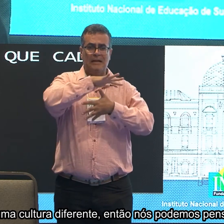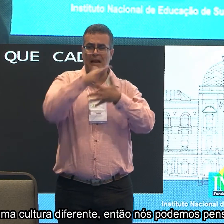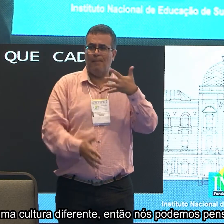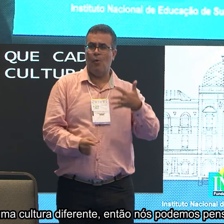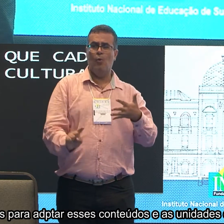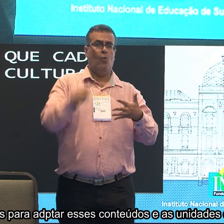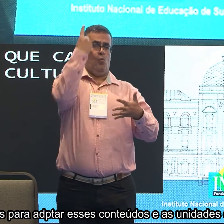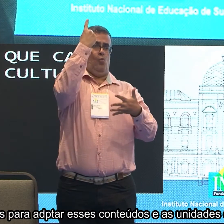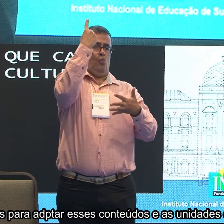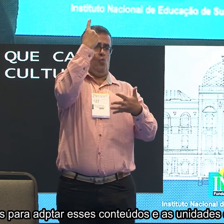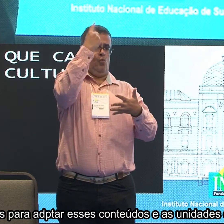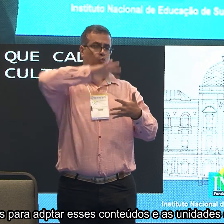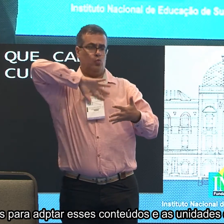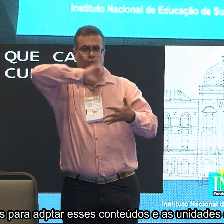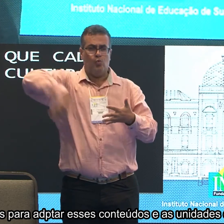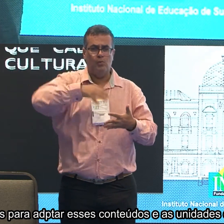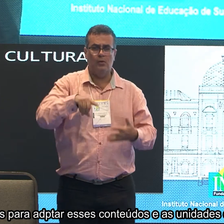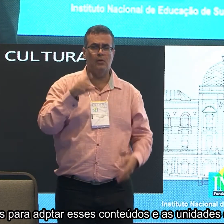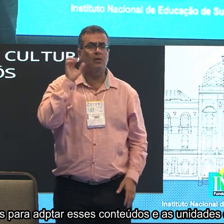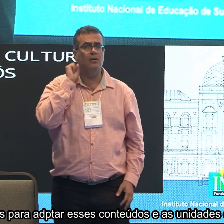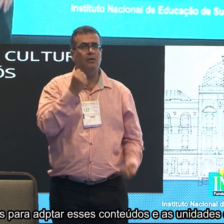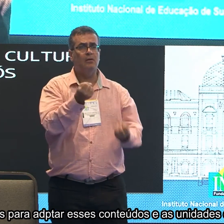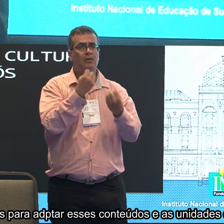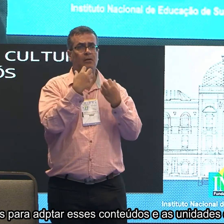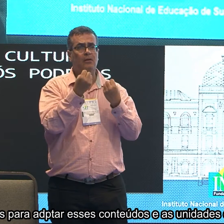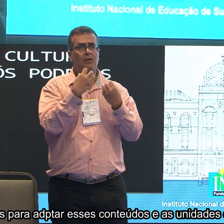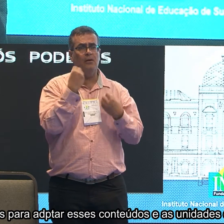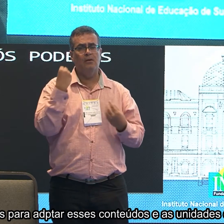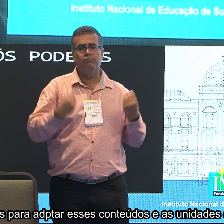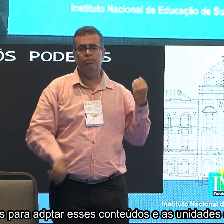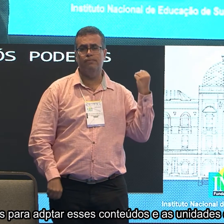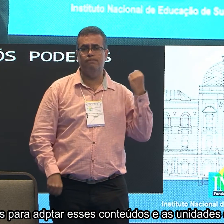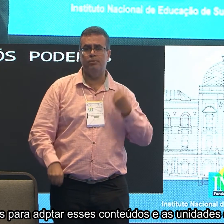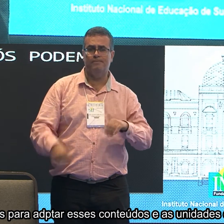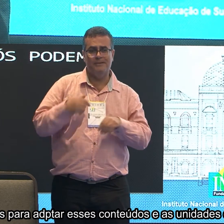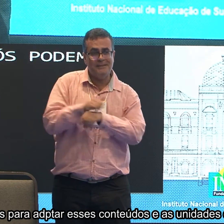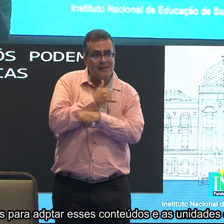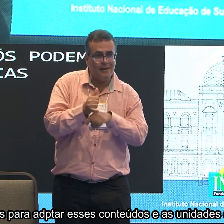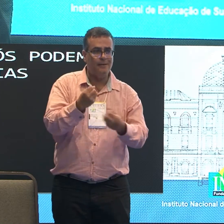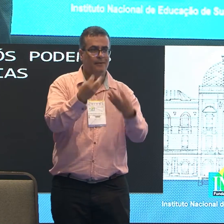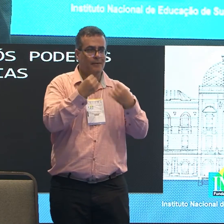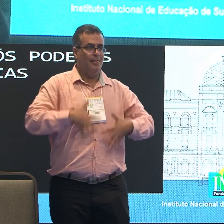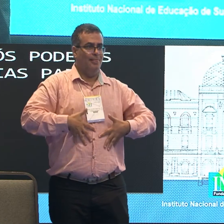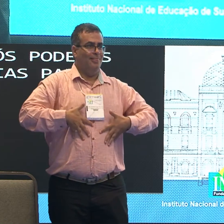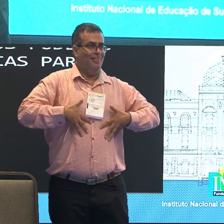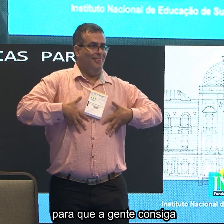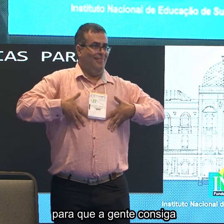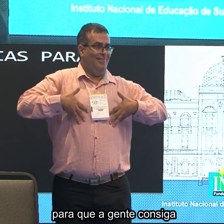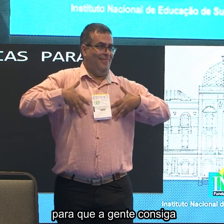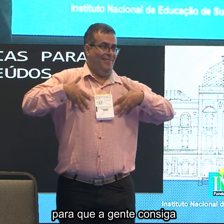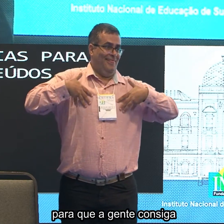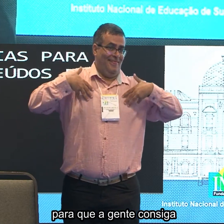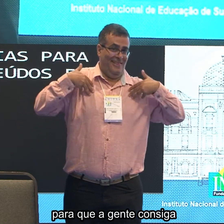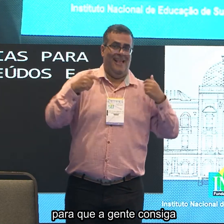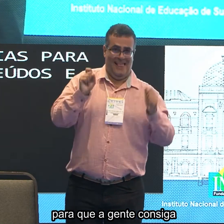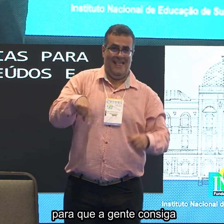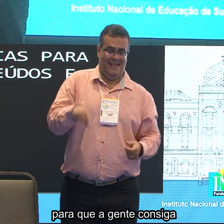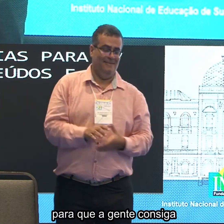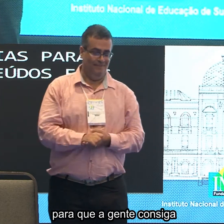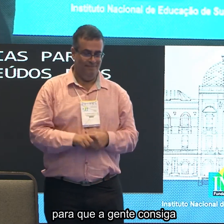em estratégias para adaptar esses conteúdos e as unidades dos cursos. Para que a gente